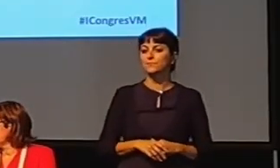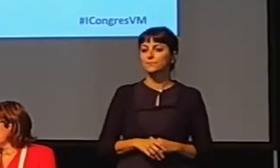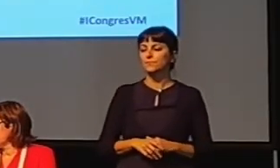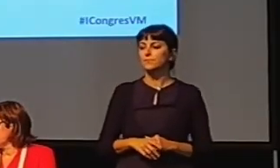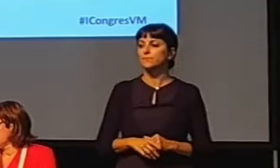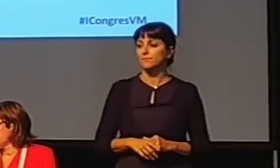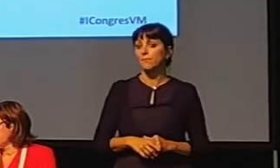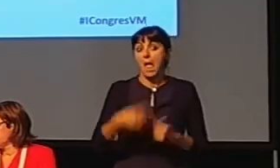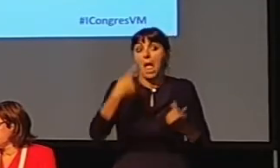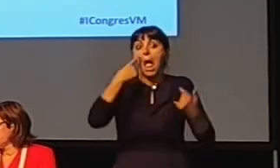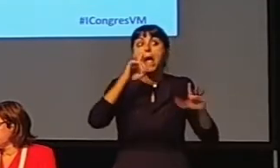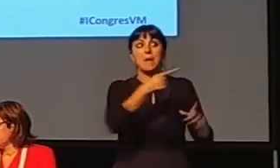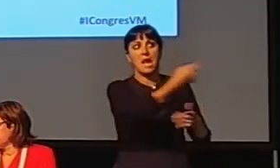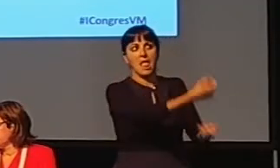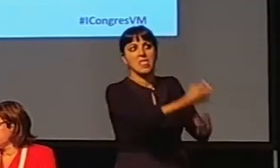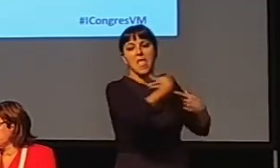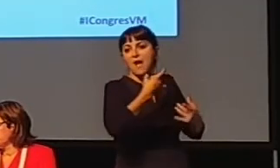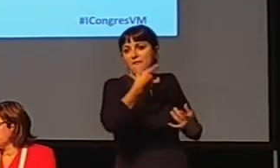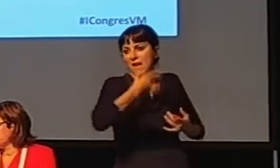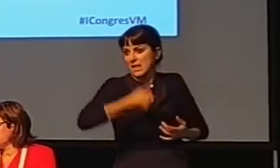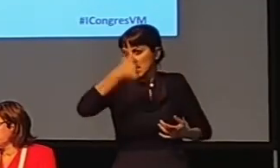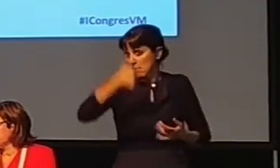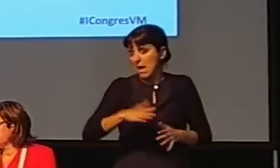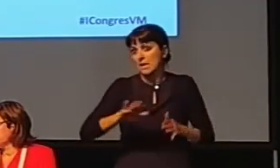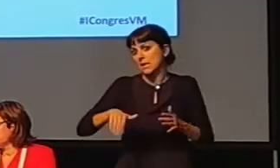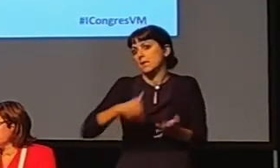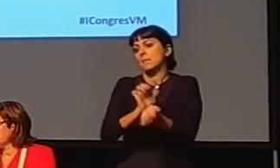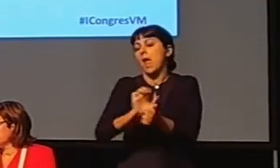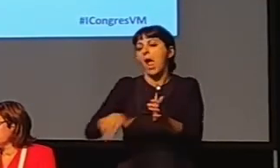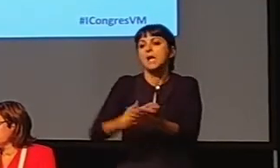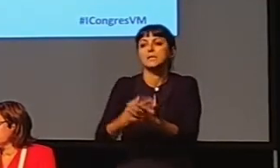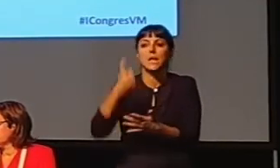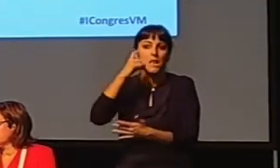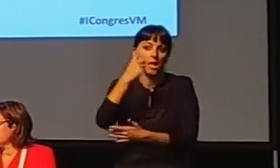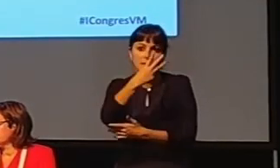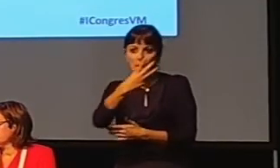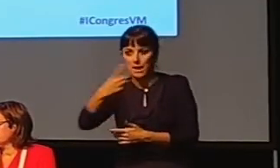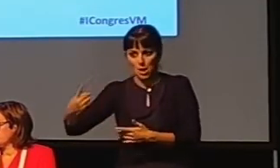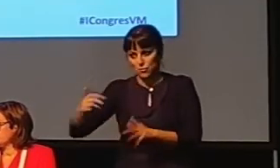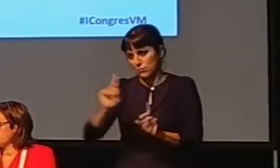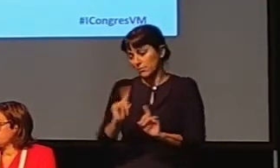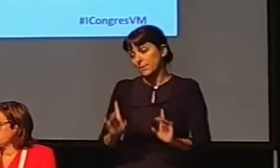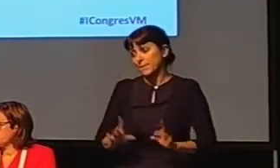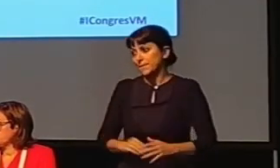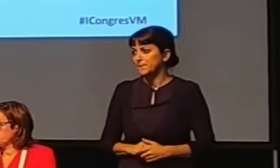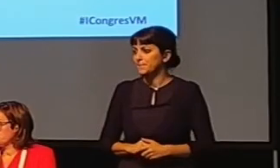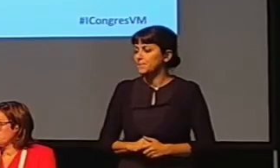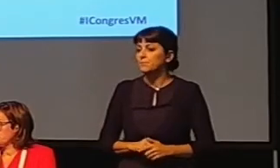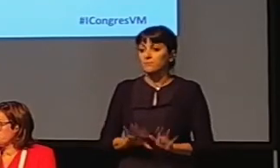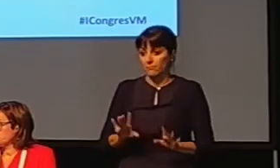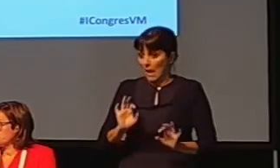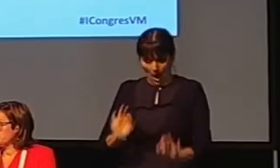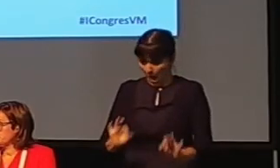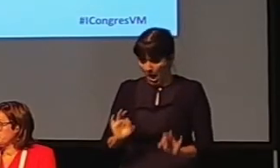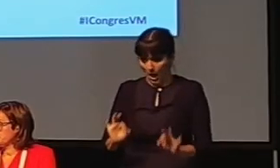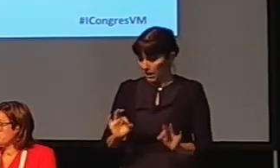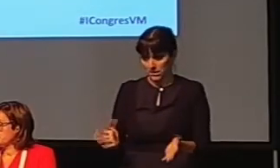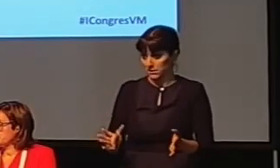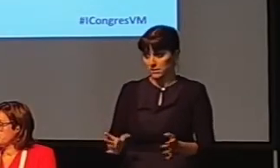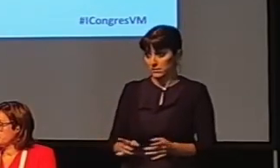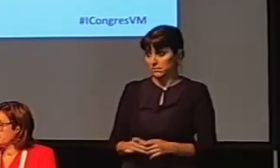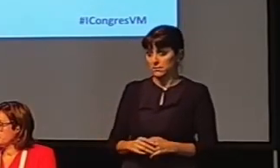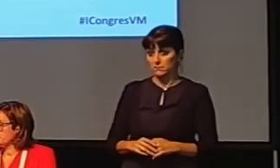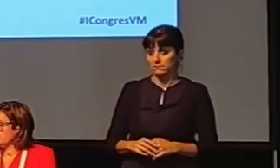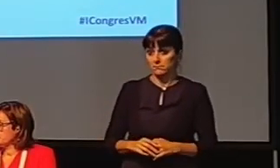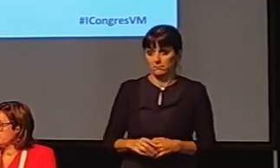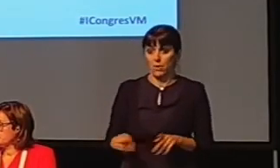a ver si nos facilita un poquito la vida i no nos deja hasta el 31. No, això és, Vull dir que no estic fent demagogia, estic dient és